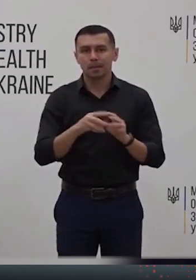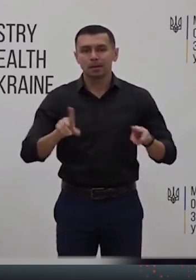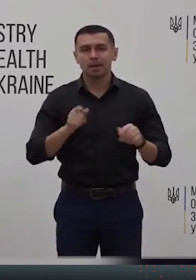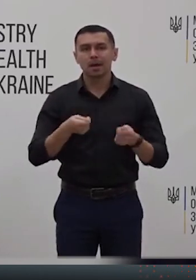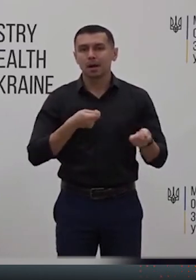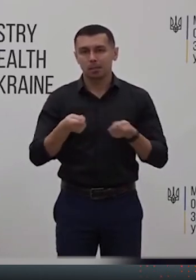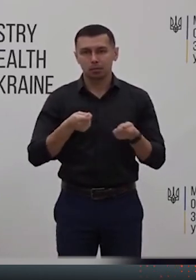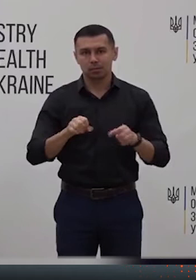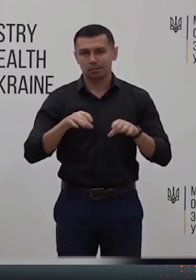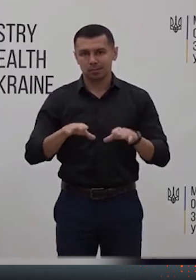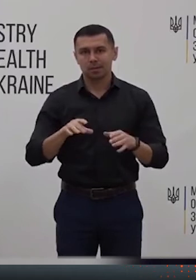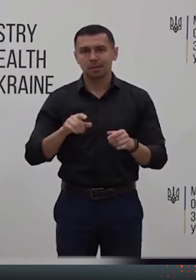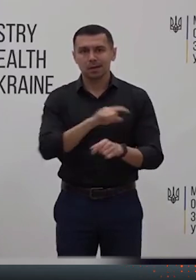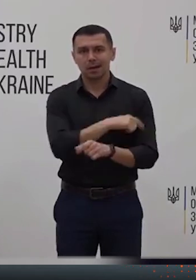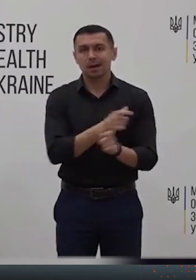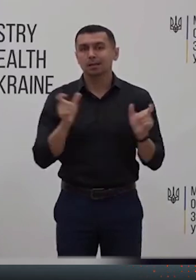регламентує карантин.